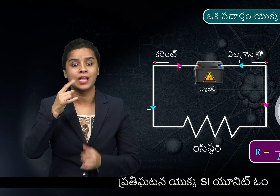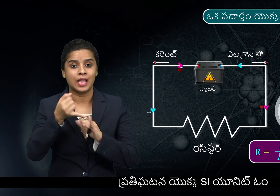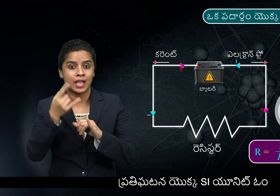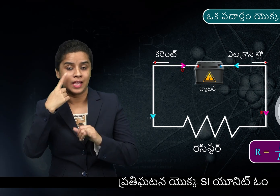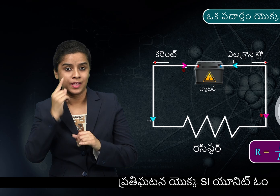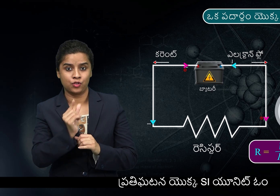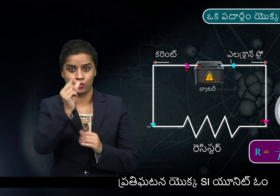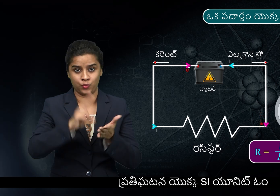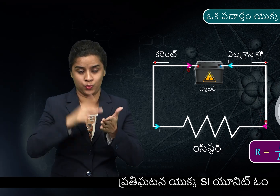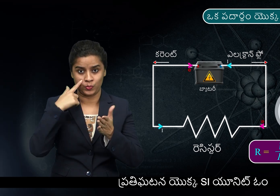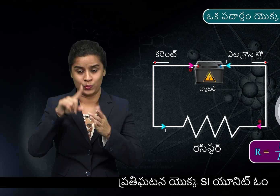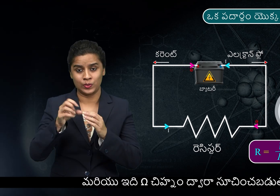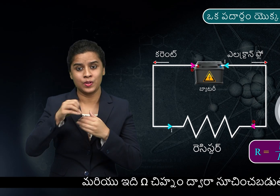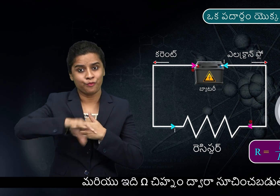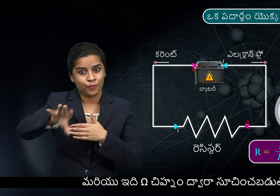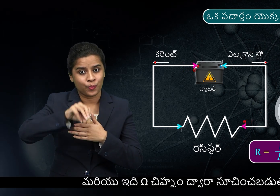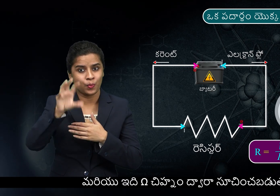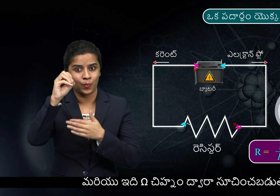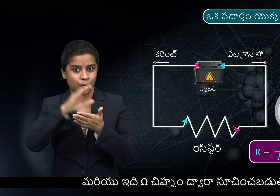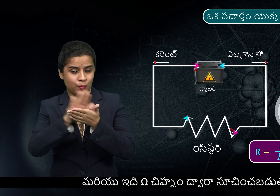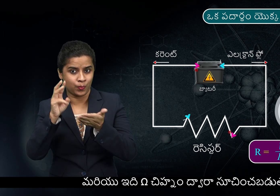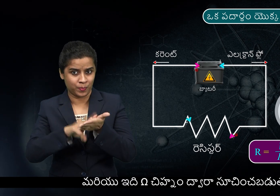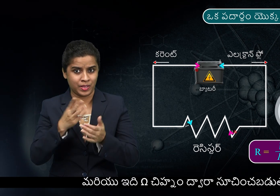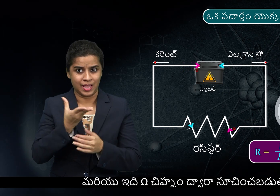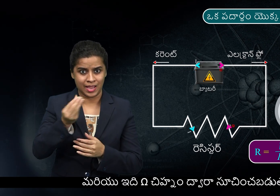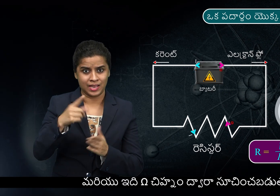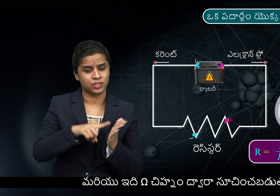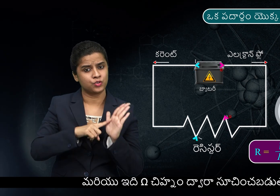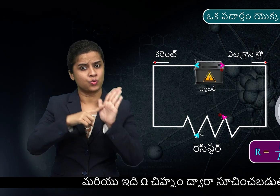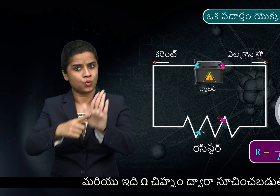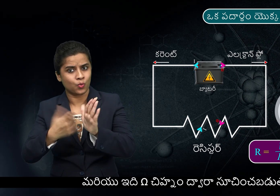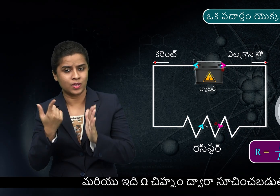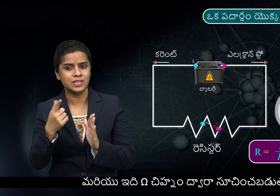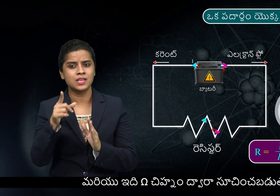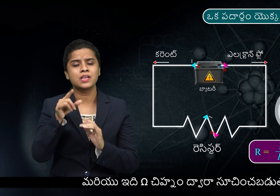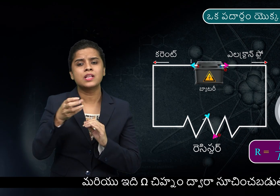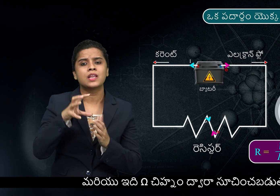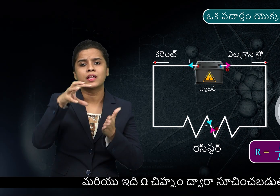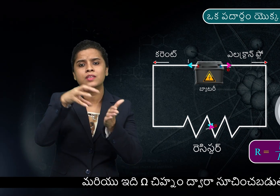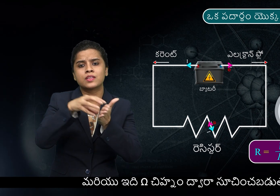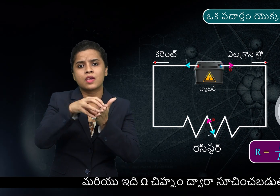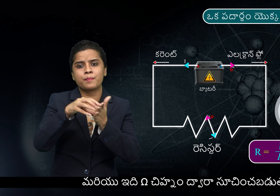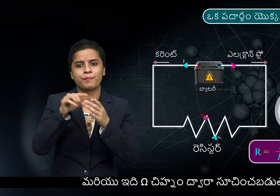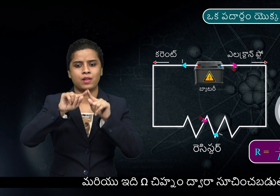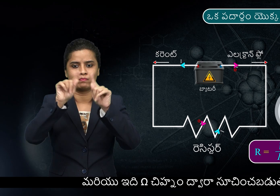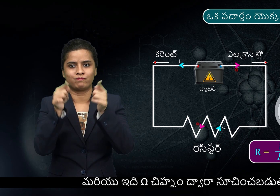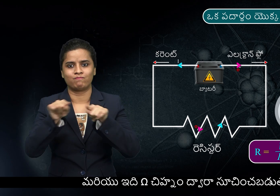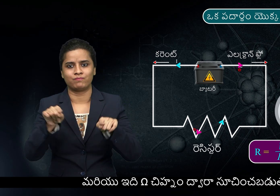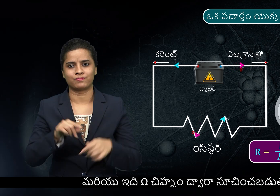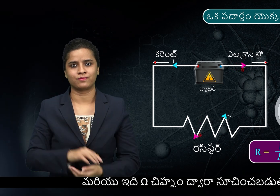ప్రతిఘటన యొక్క SI యూనిట్ ఓం మరియు ఇది ఓమ్స్ లా చిహ్నం ద్వారా సూచించబడుతుంది.